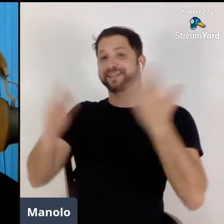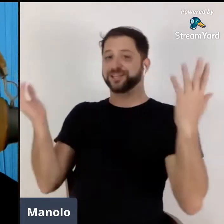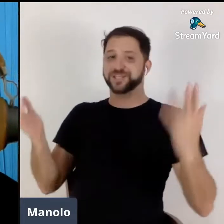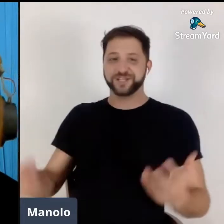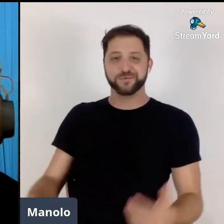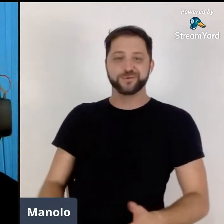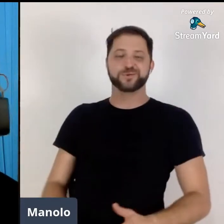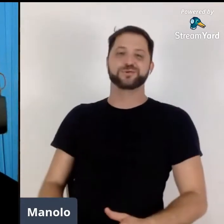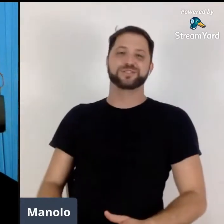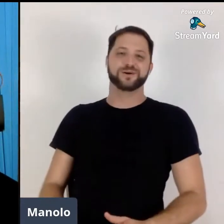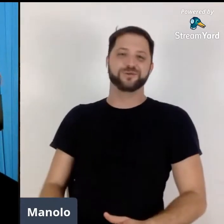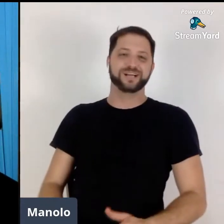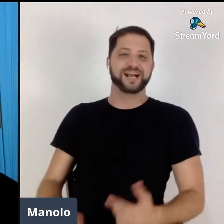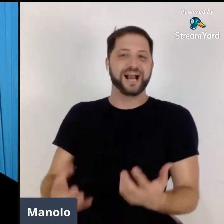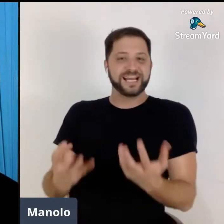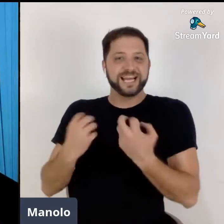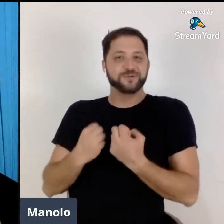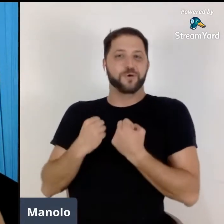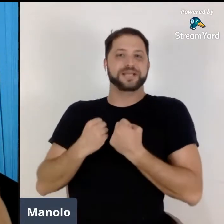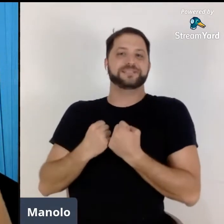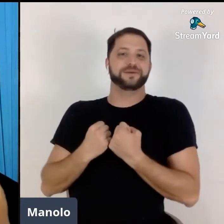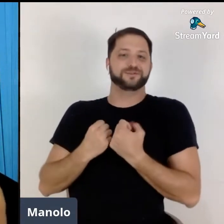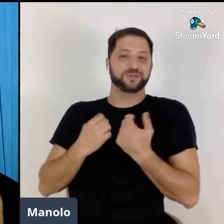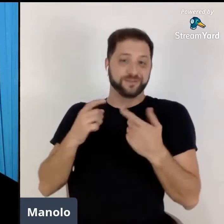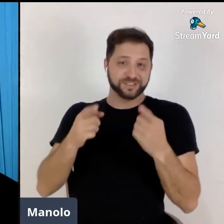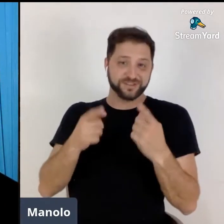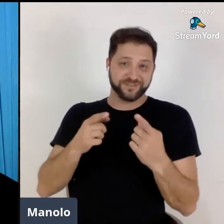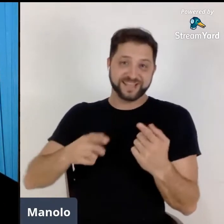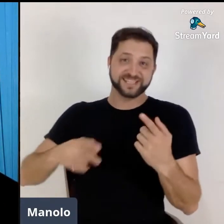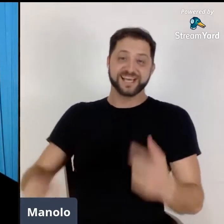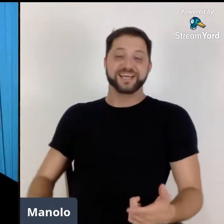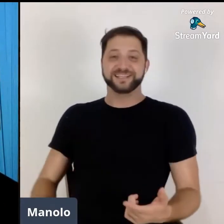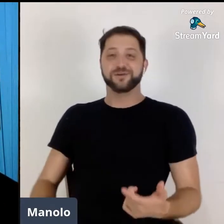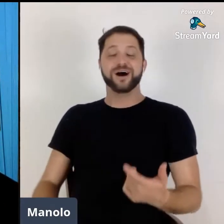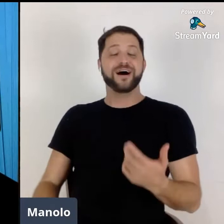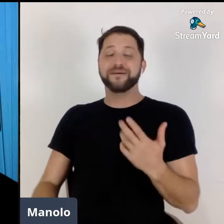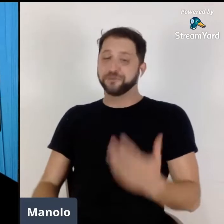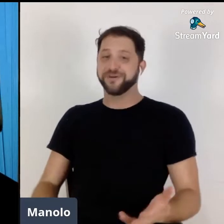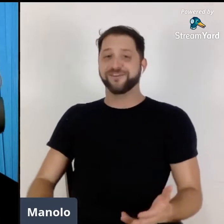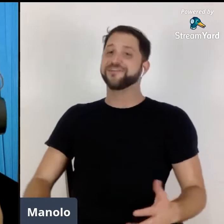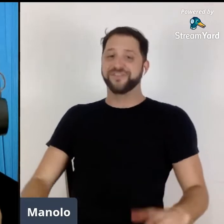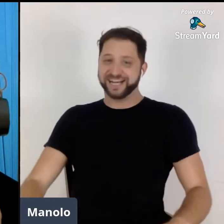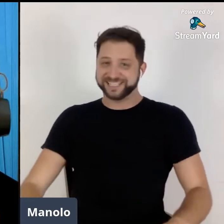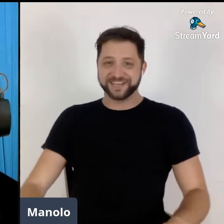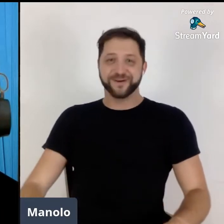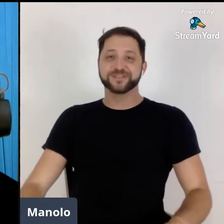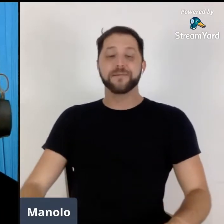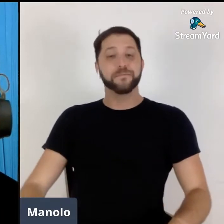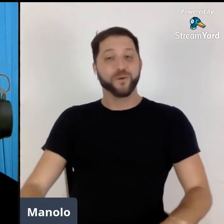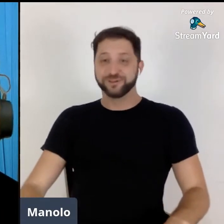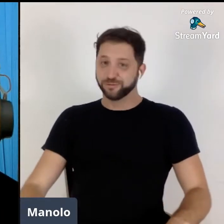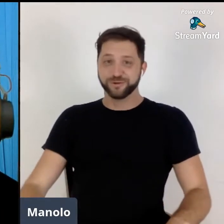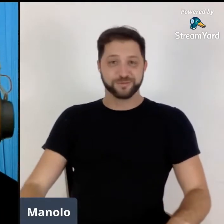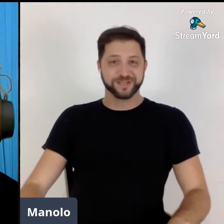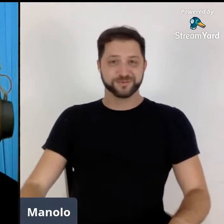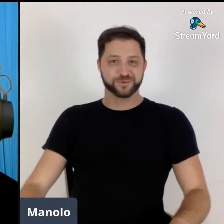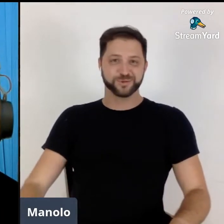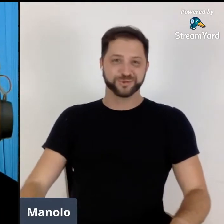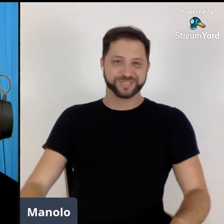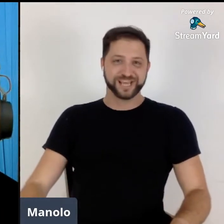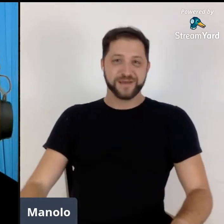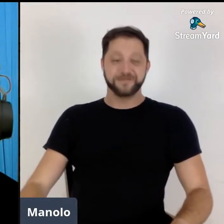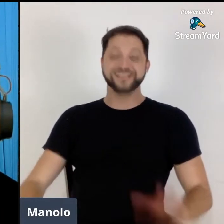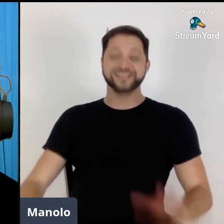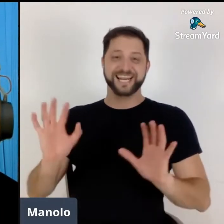beneficiando muita gente, muitos estão ganhando conhecimento do que você fez. Então, por favor, faça, que vai ajudar muito, muito